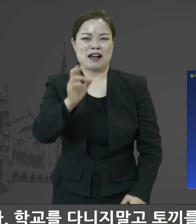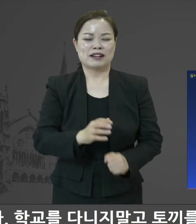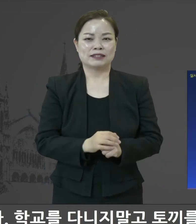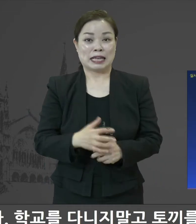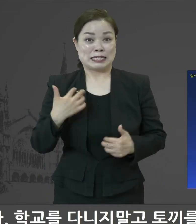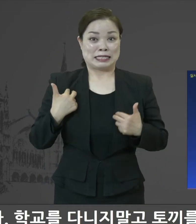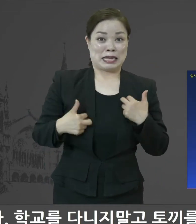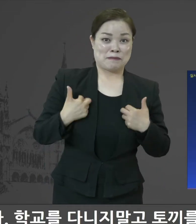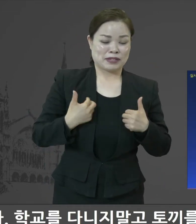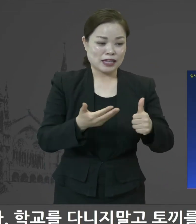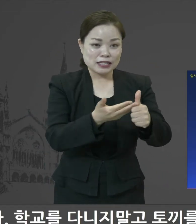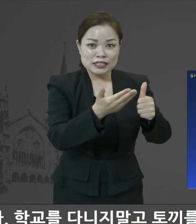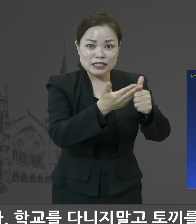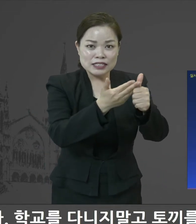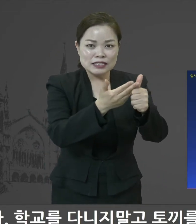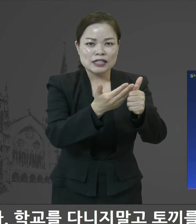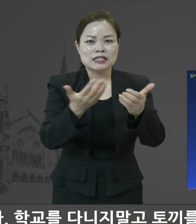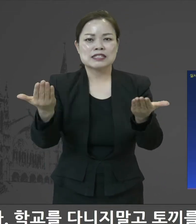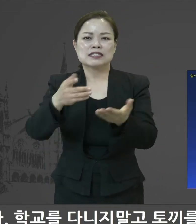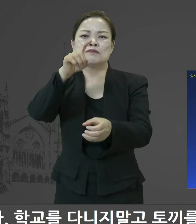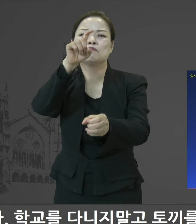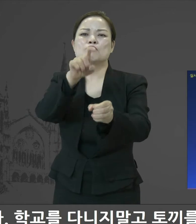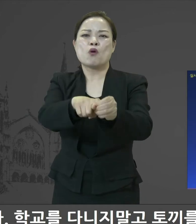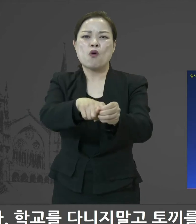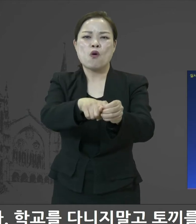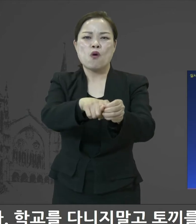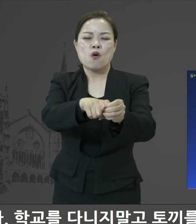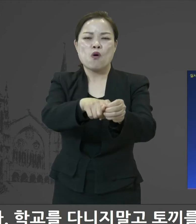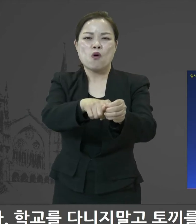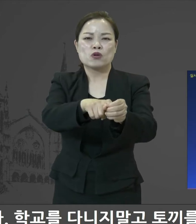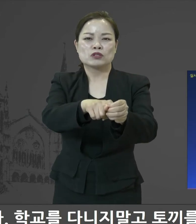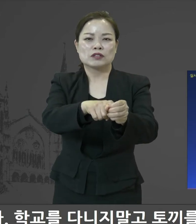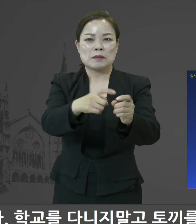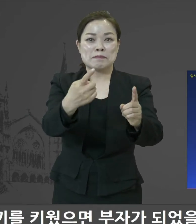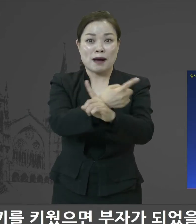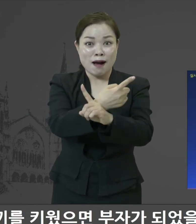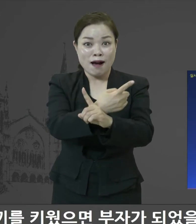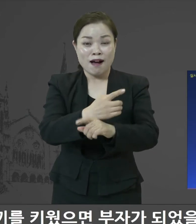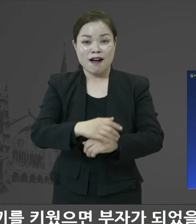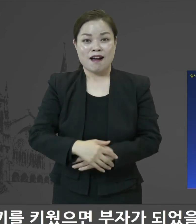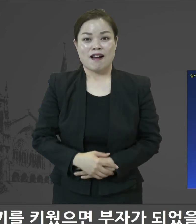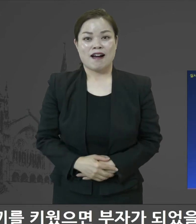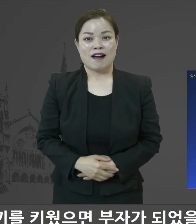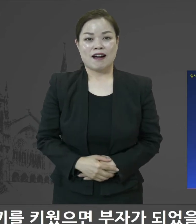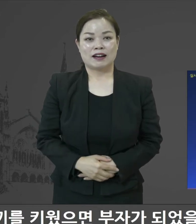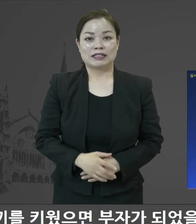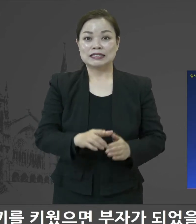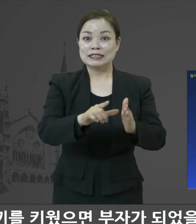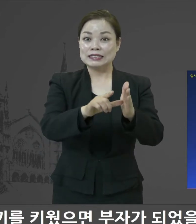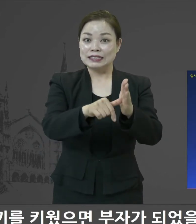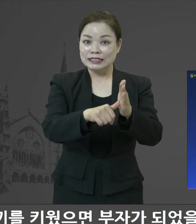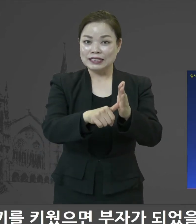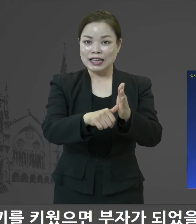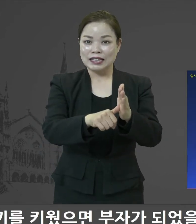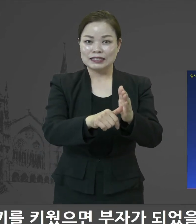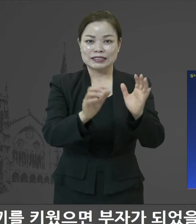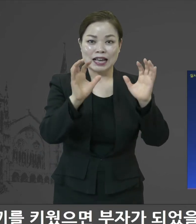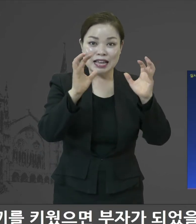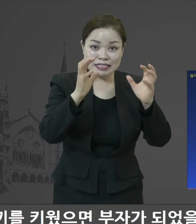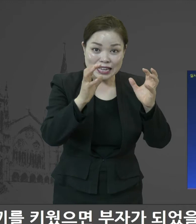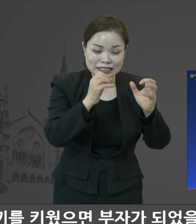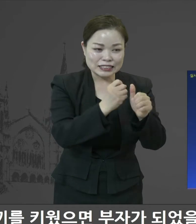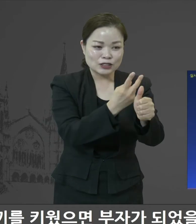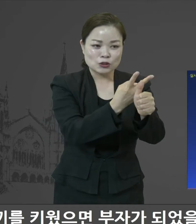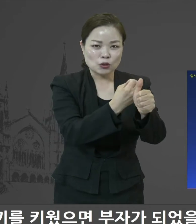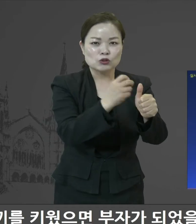재미로 키우던 토끼를 비즈니스 목적으로 키우는 것으로 바꾸었습니다. 당시 새끼 토끼 한 마리는